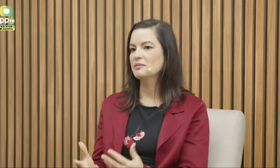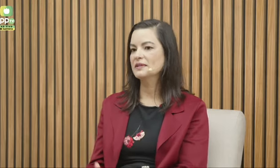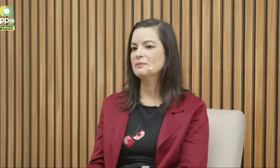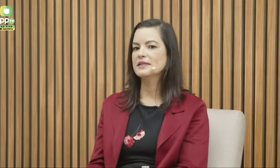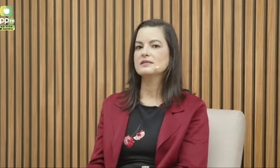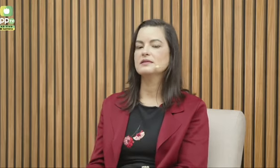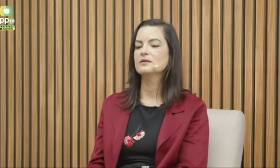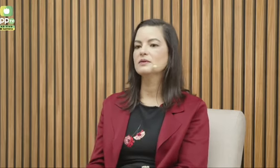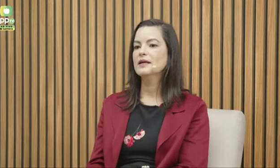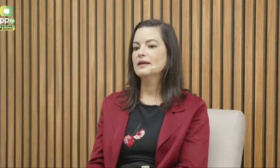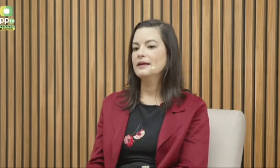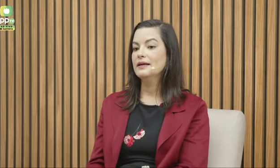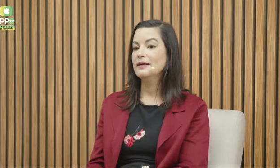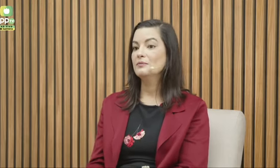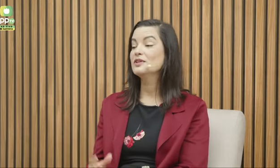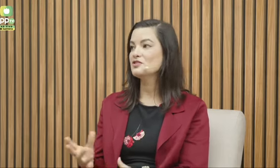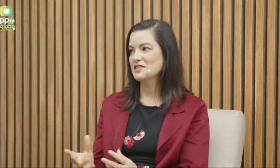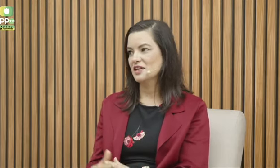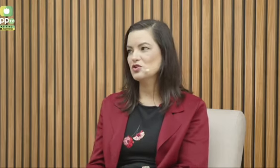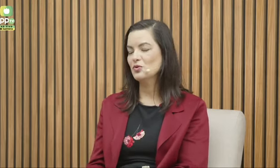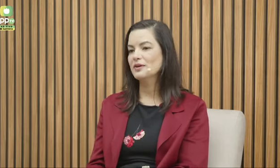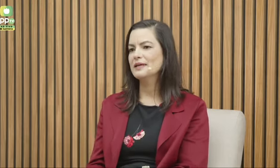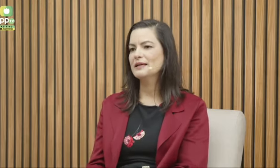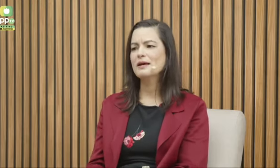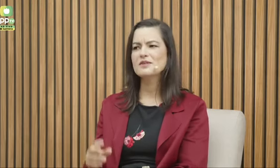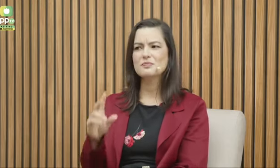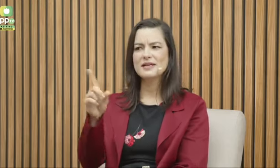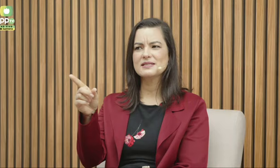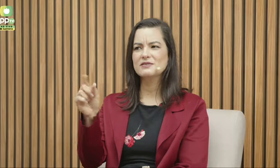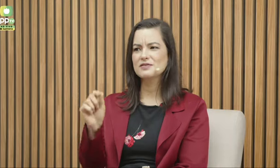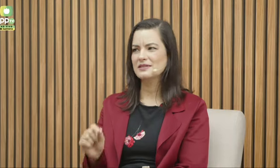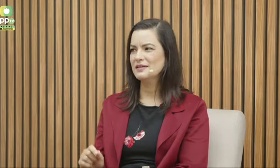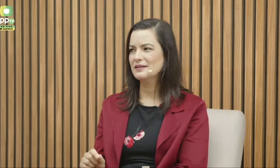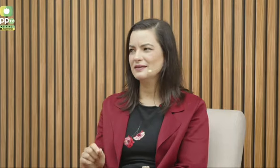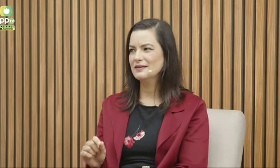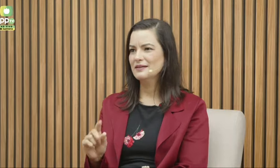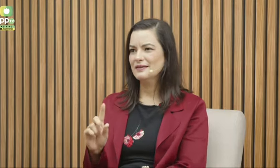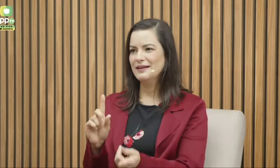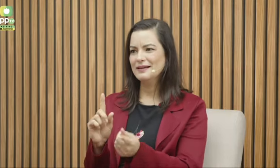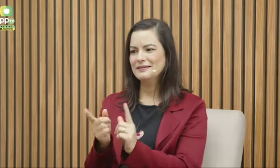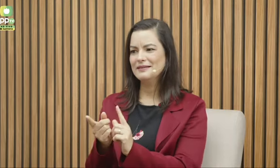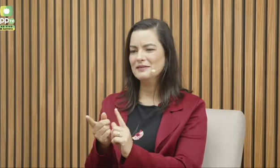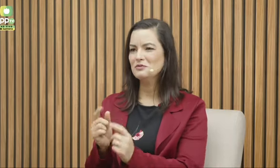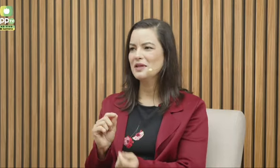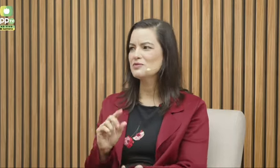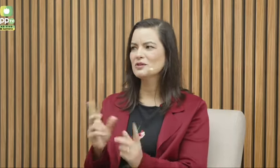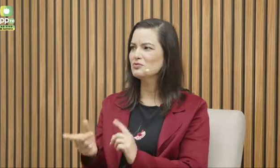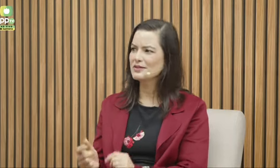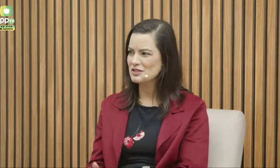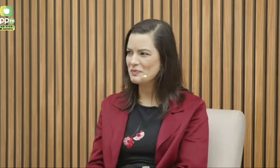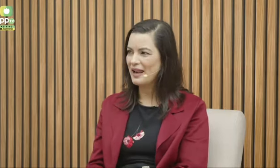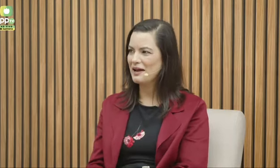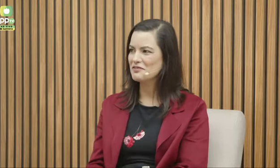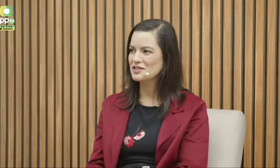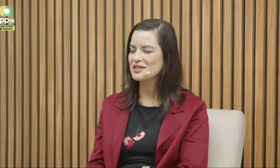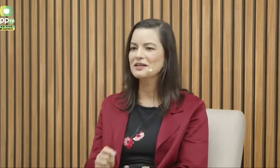uma interpretação, muitas vezes questiona, né? Não, mas parece que você não está usando todas as palavras, né,